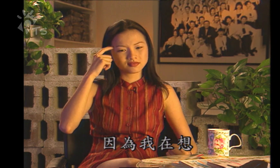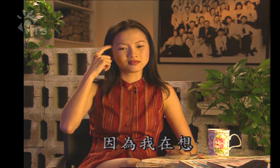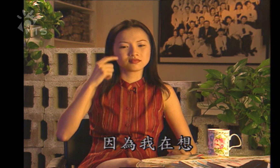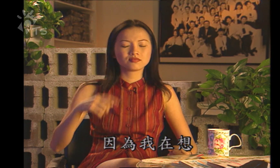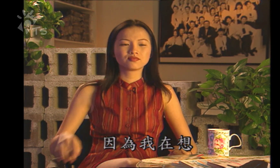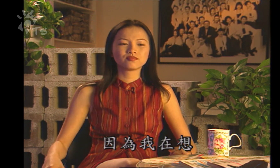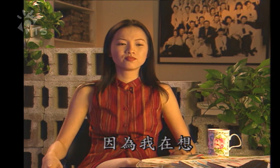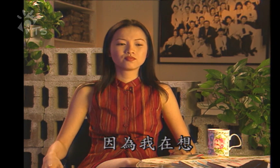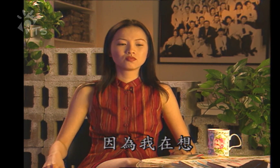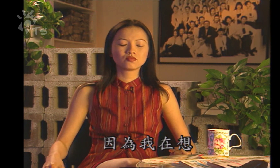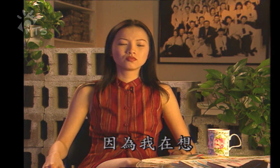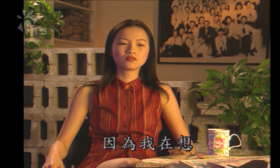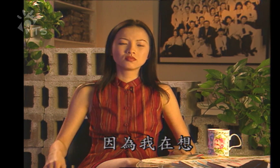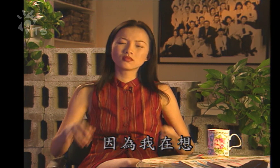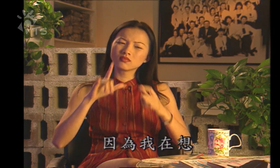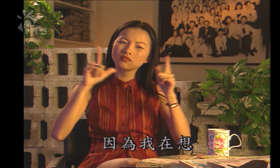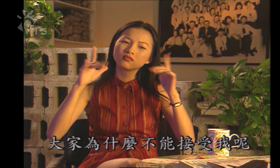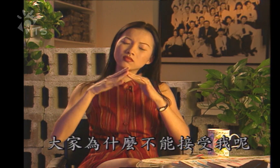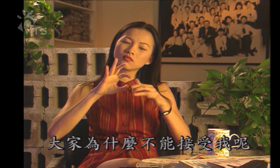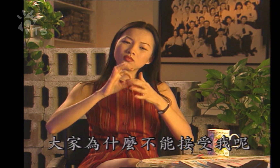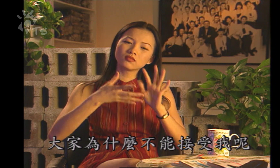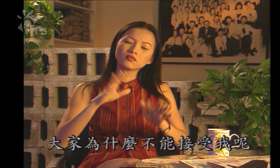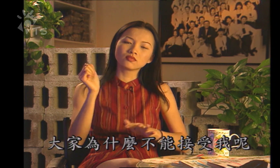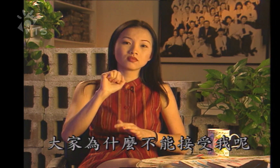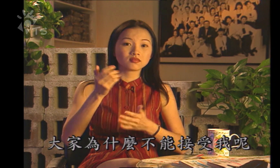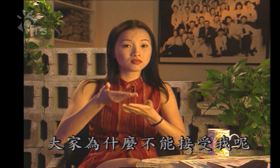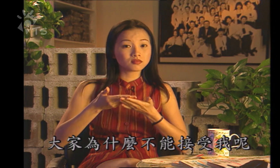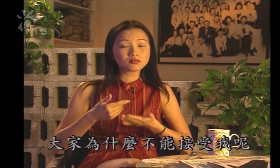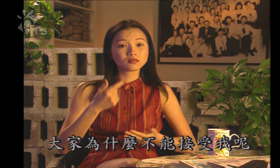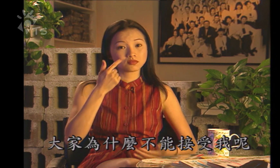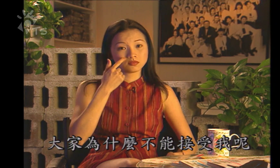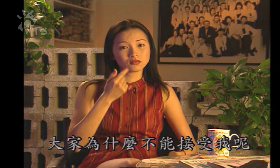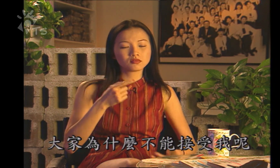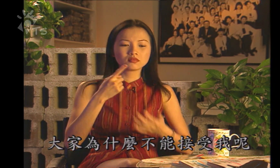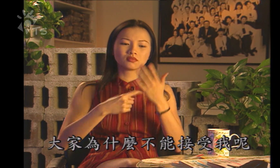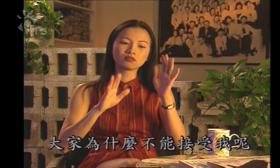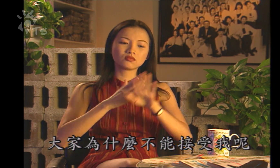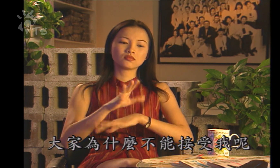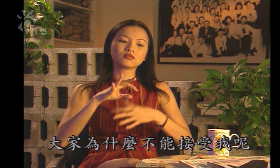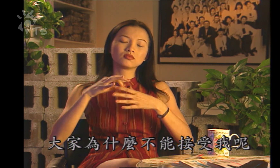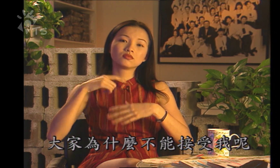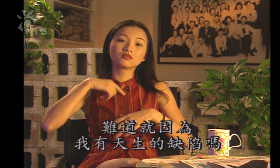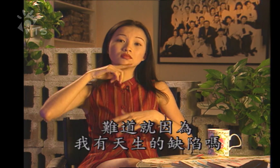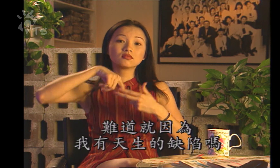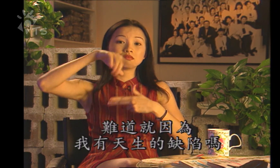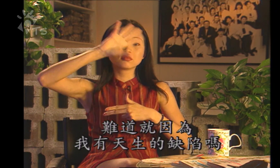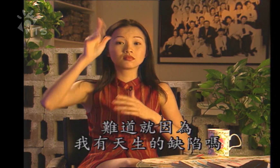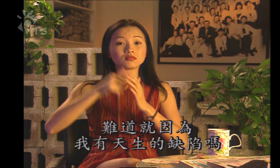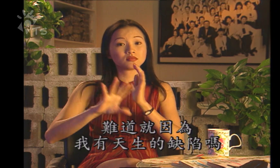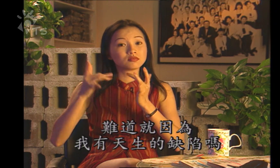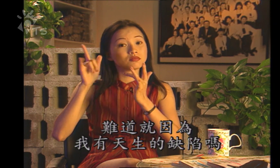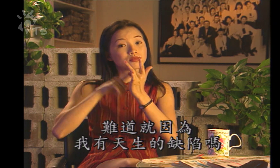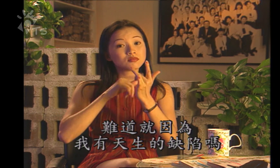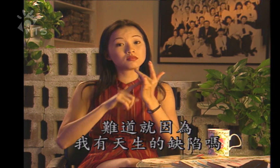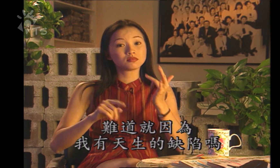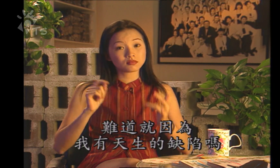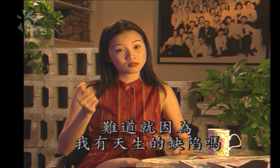想，大家为什么不能接受我呢？难道就因为我有天生的缺陷吗？